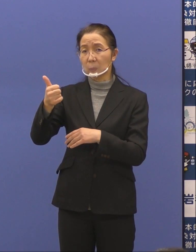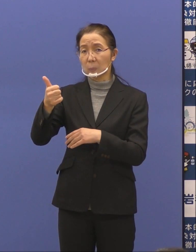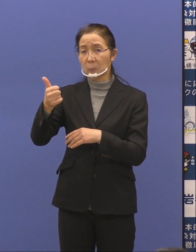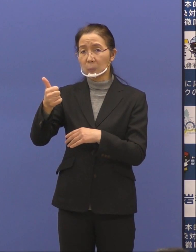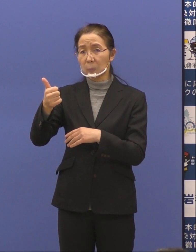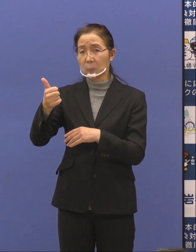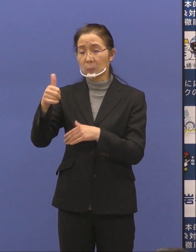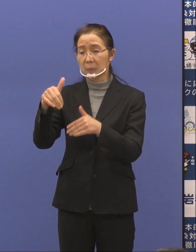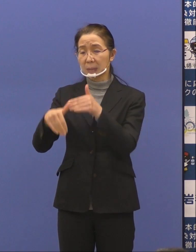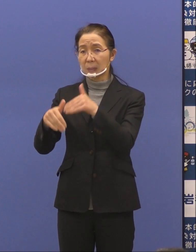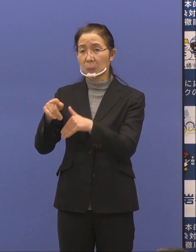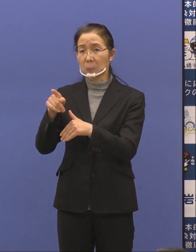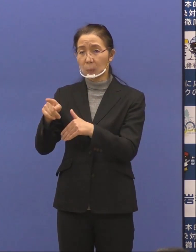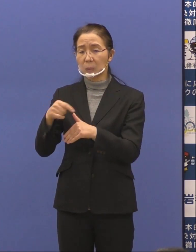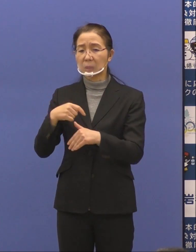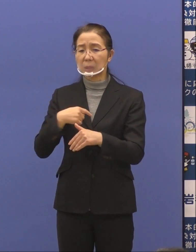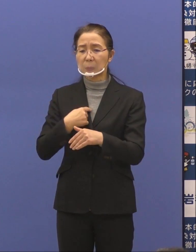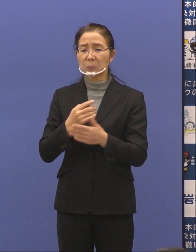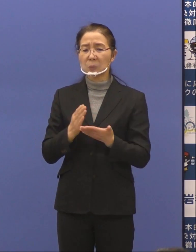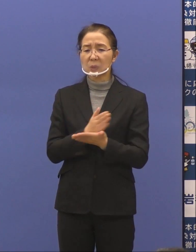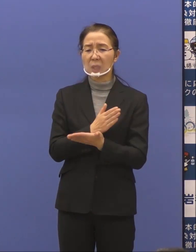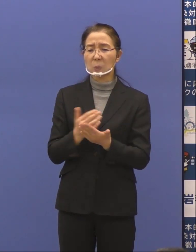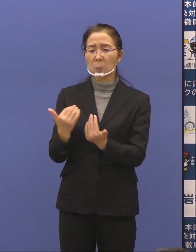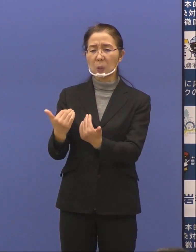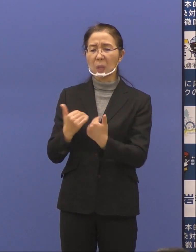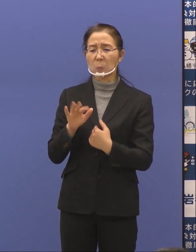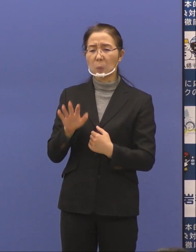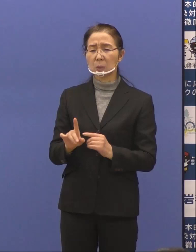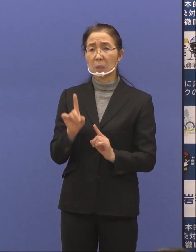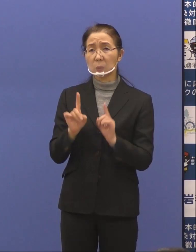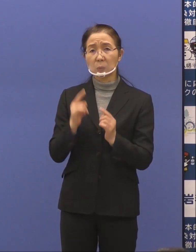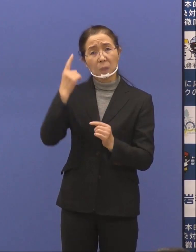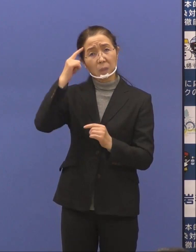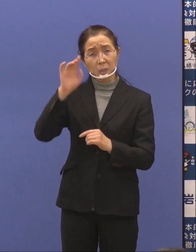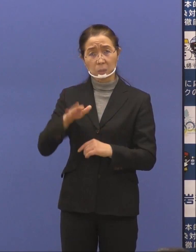体における判断に影響というのはあるとお考えでしょうか。